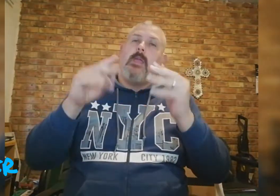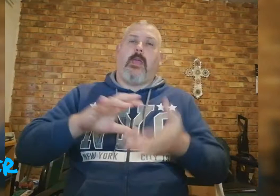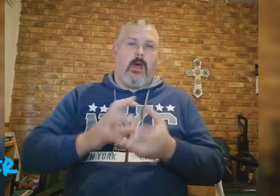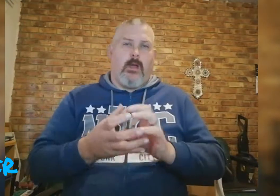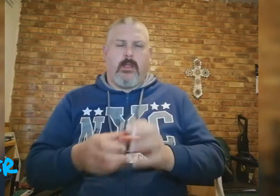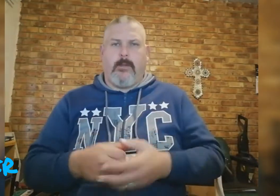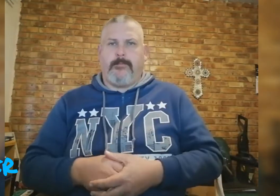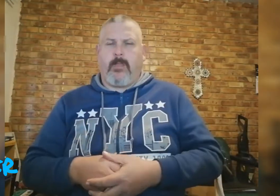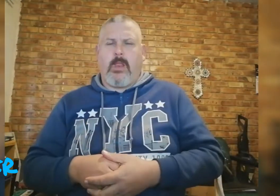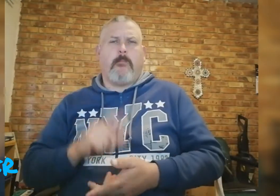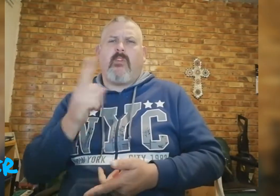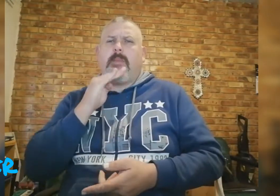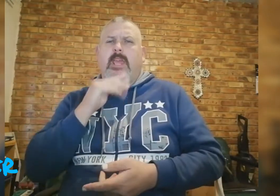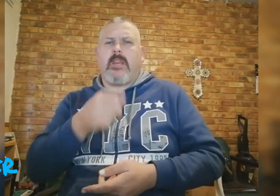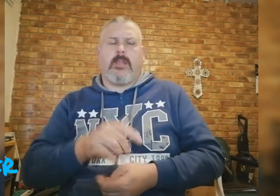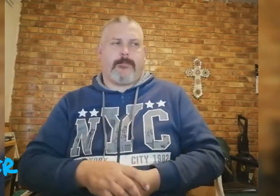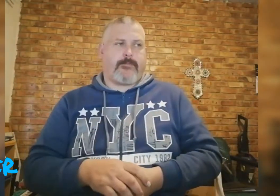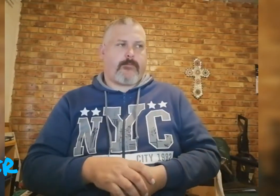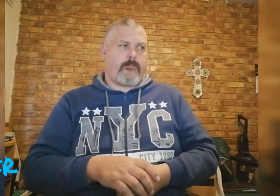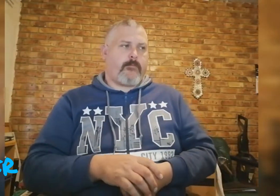en aarde. Wat beteken dit?